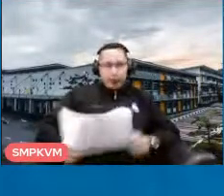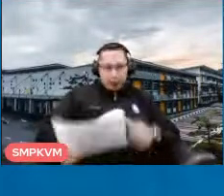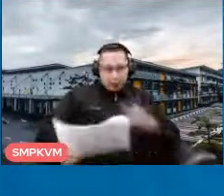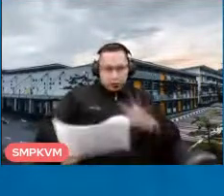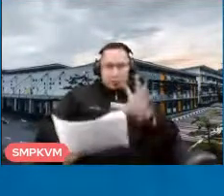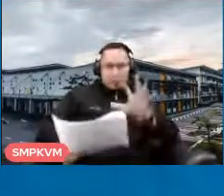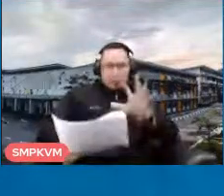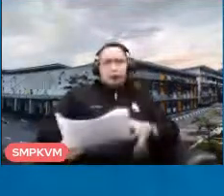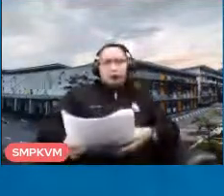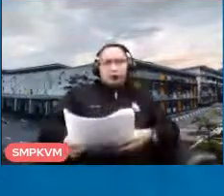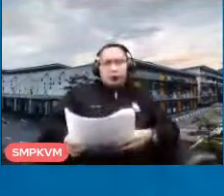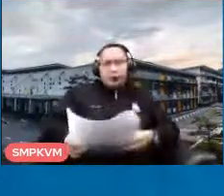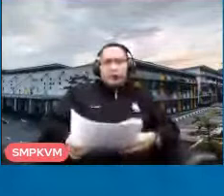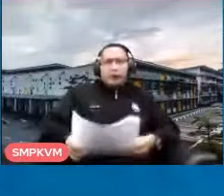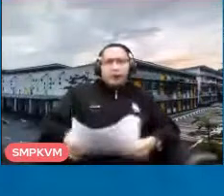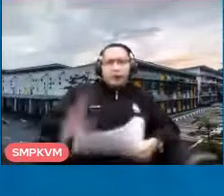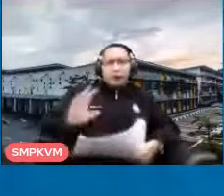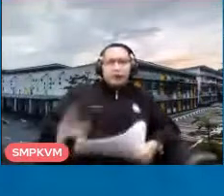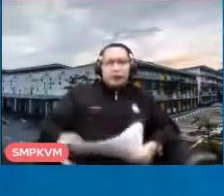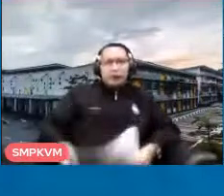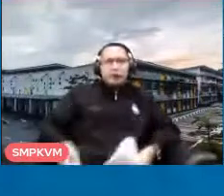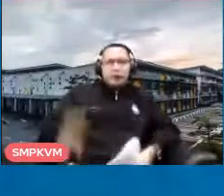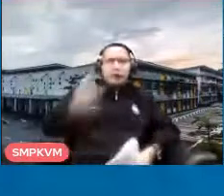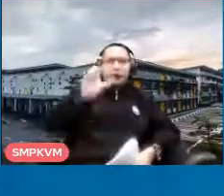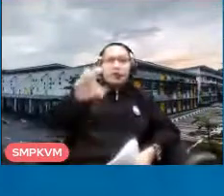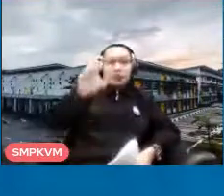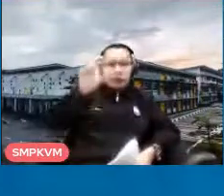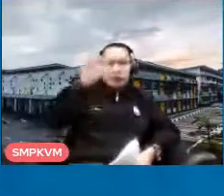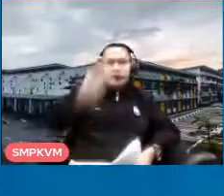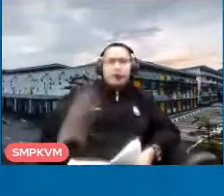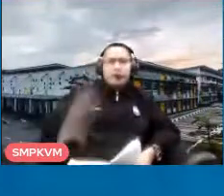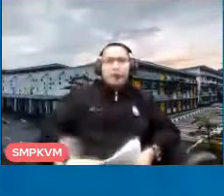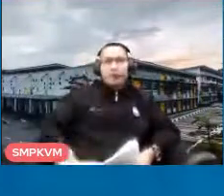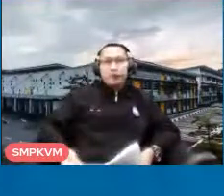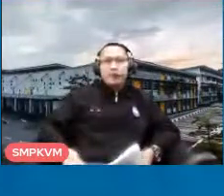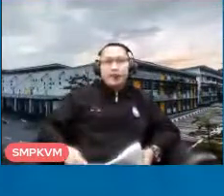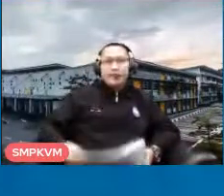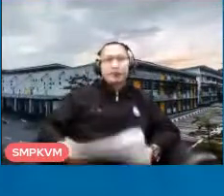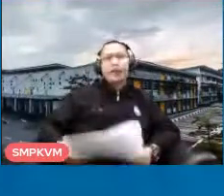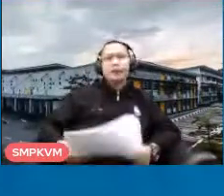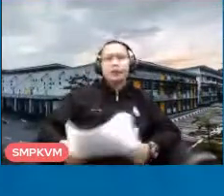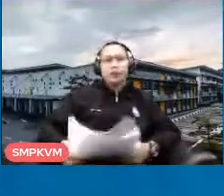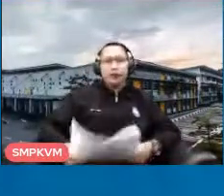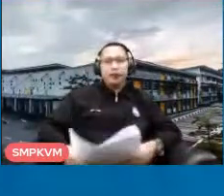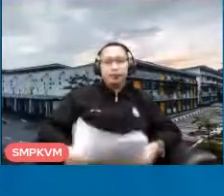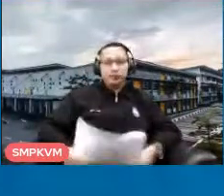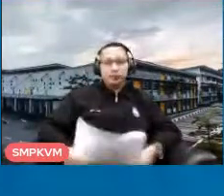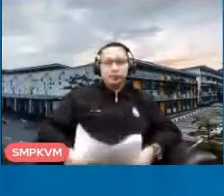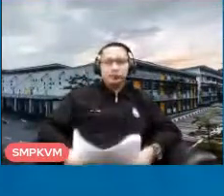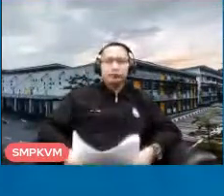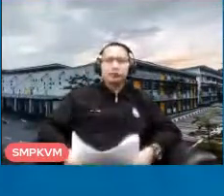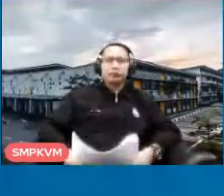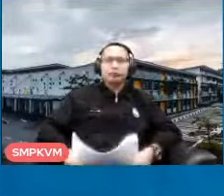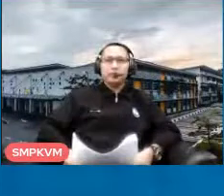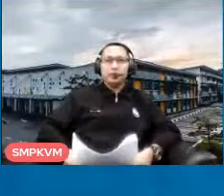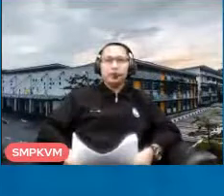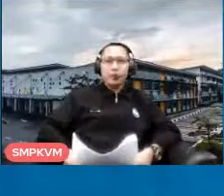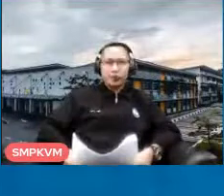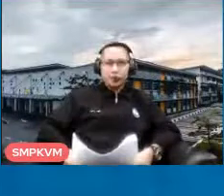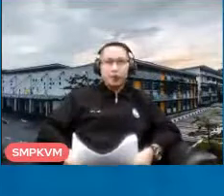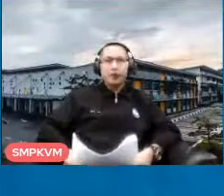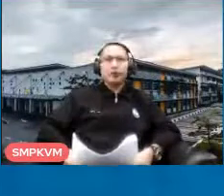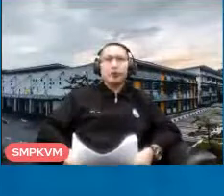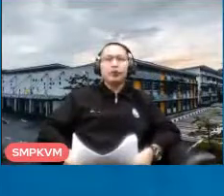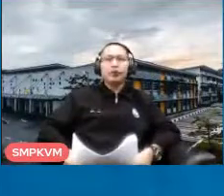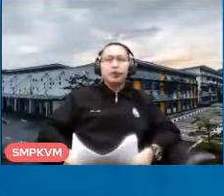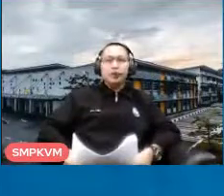depan saya suruh kamu jadi kita pilih tak perlu sayurnya pagi tanya Kak saya nyampe jawaban mencari kesalahan belajar nih kalau